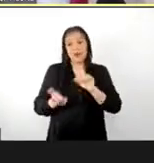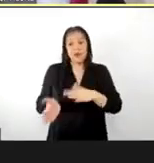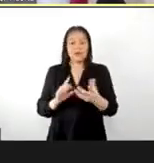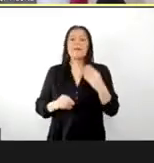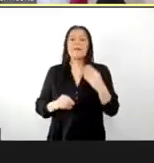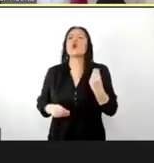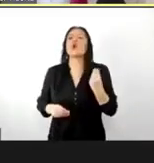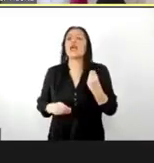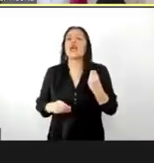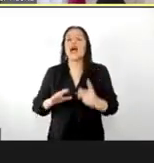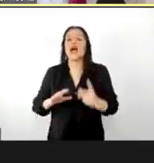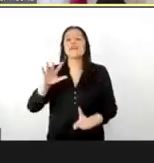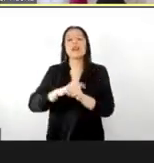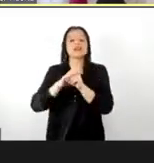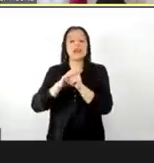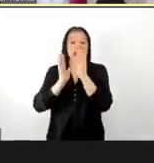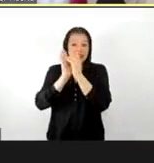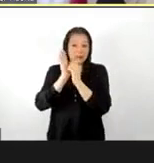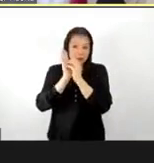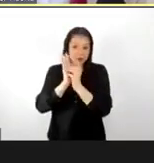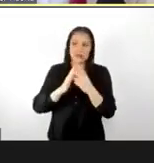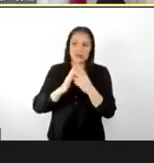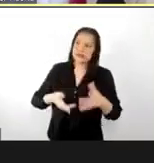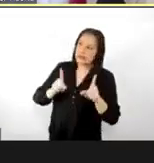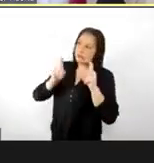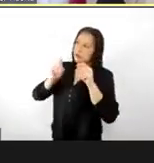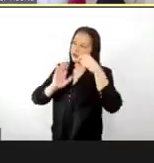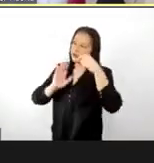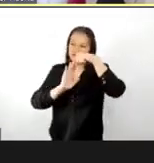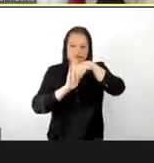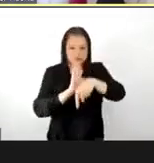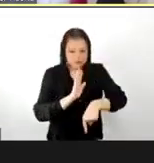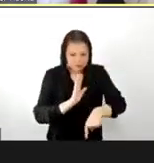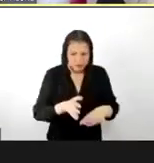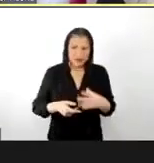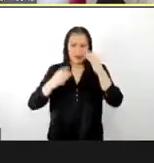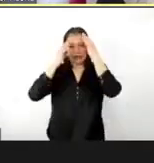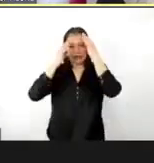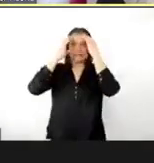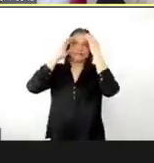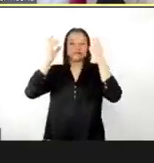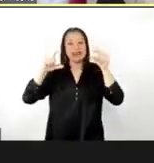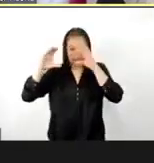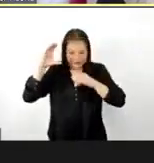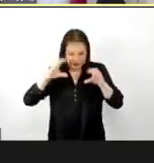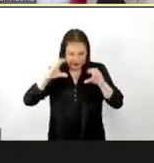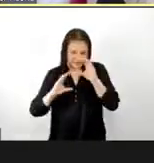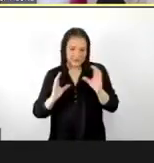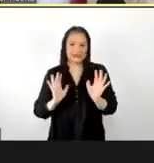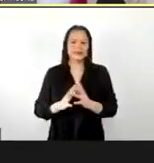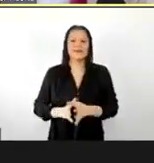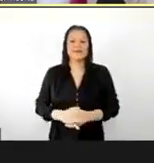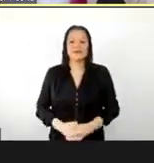existe el virus? Bueno, esa es una pregunta tan profunda que es media filosófica en la ciencia. No se sabe.